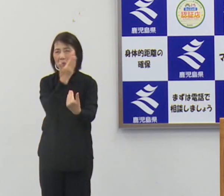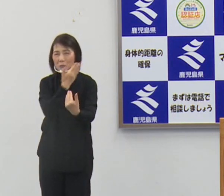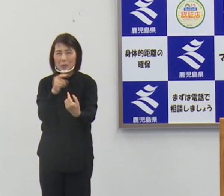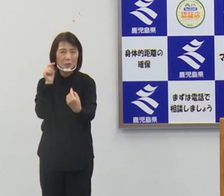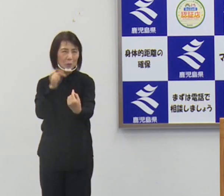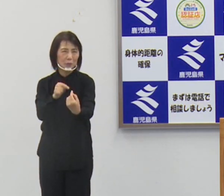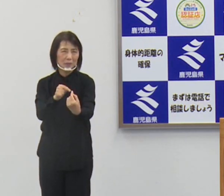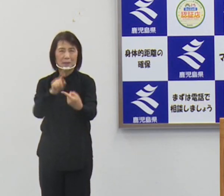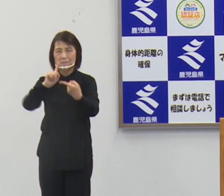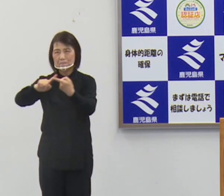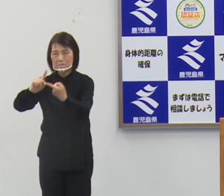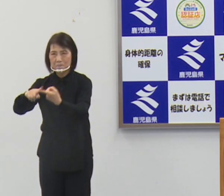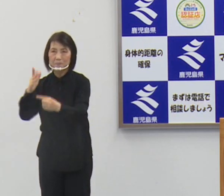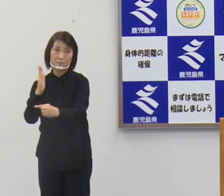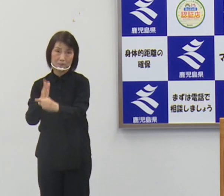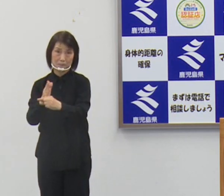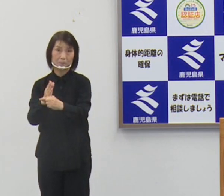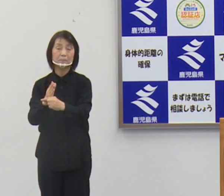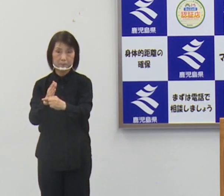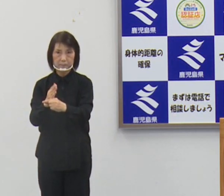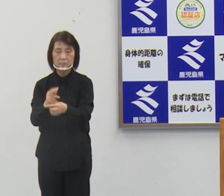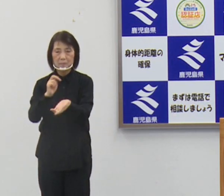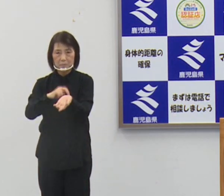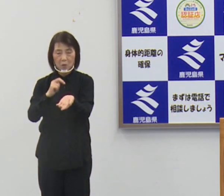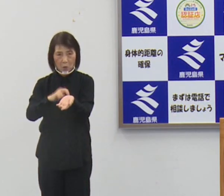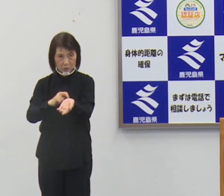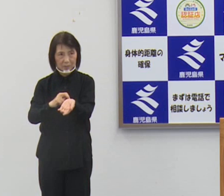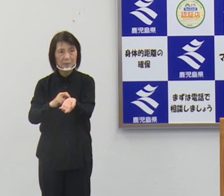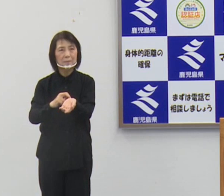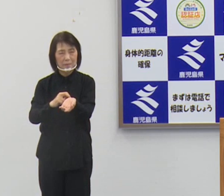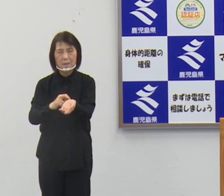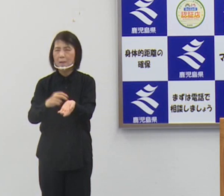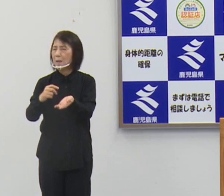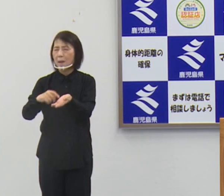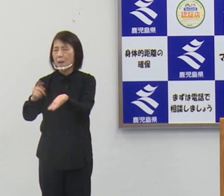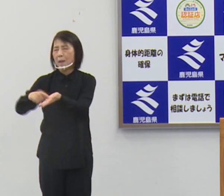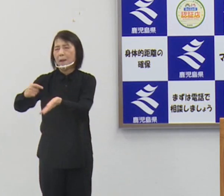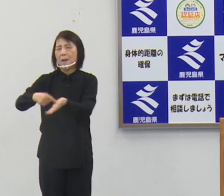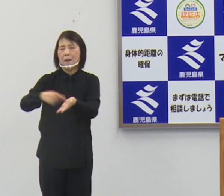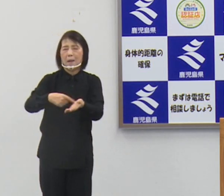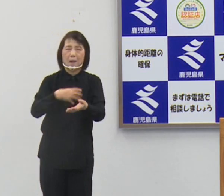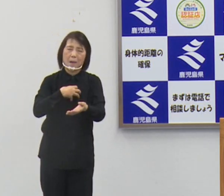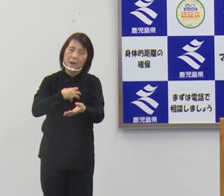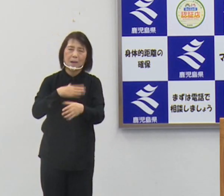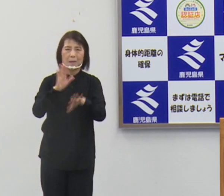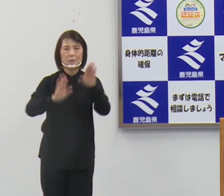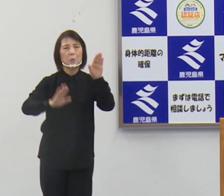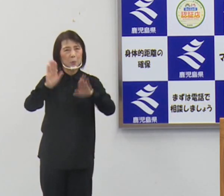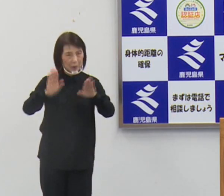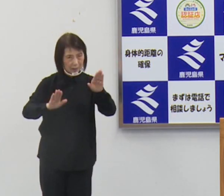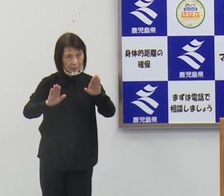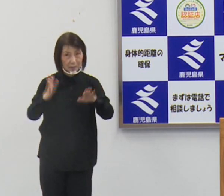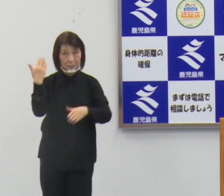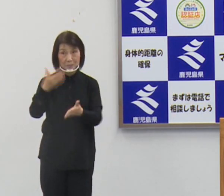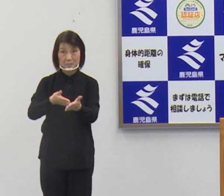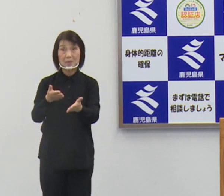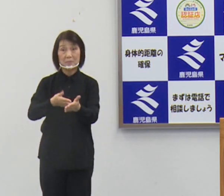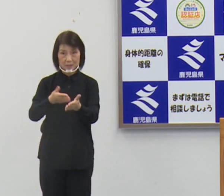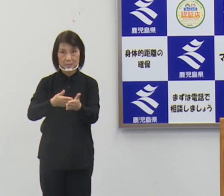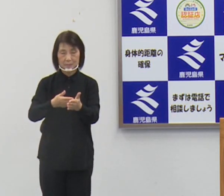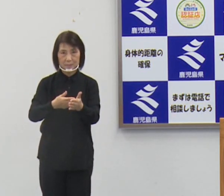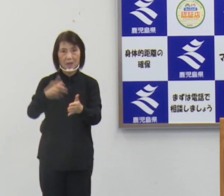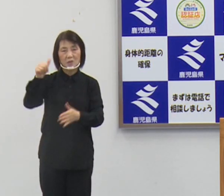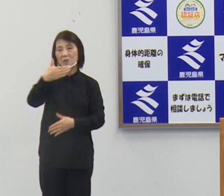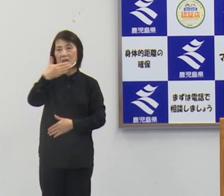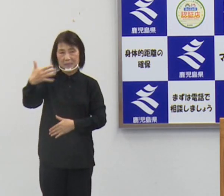置が適用され、医療提供体制が逼迫していること、後で申し上げますがステージ4